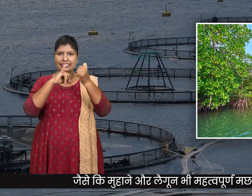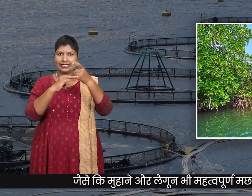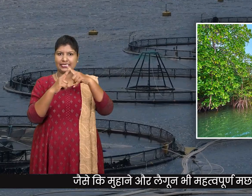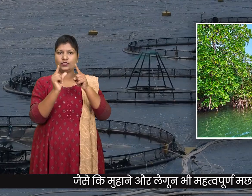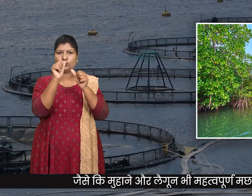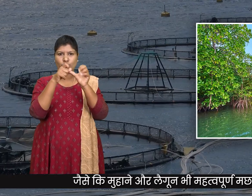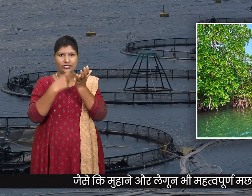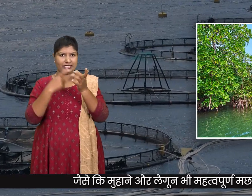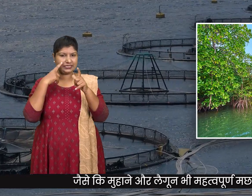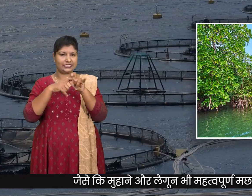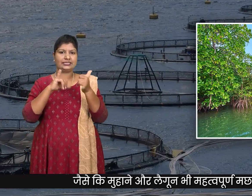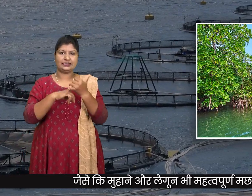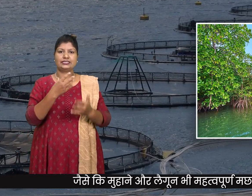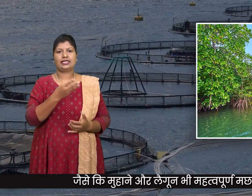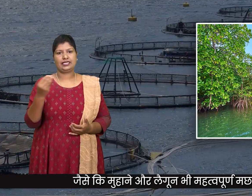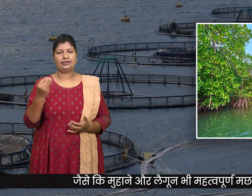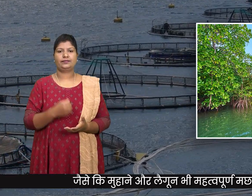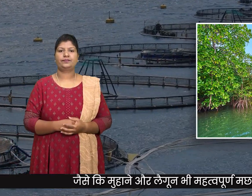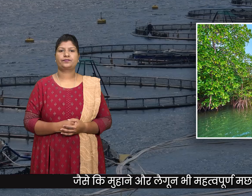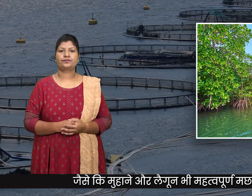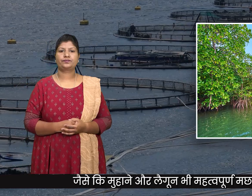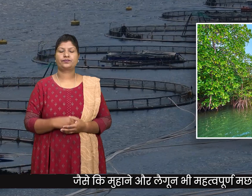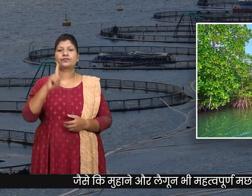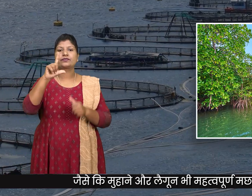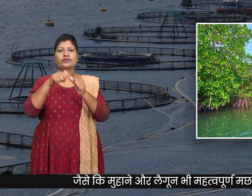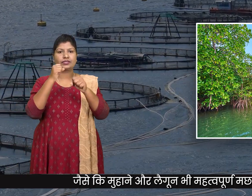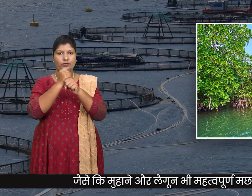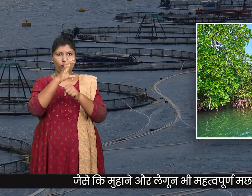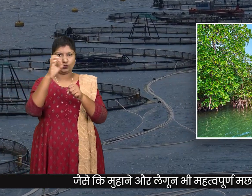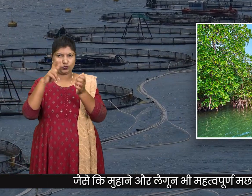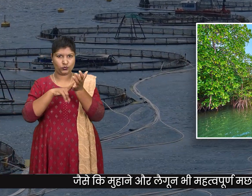जैसे कि मुहाने और लेगून भी महत्वपूर्ण मछली भंडार है।